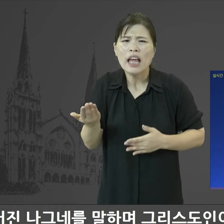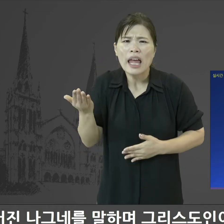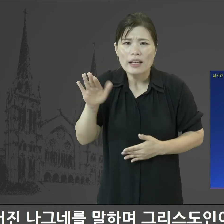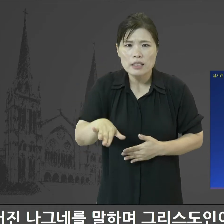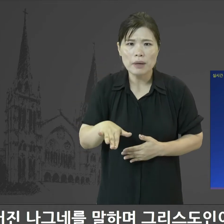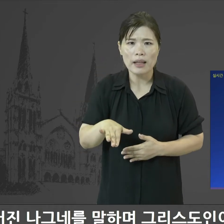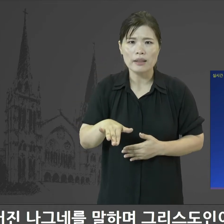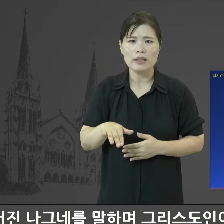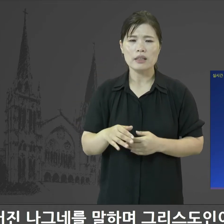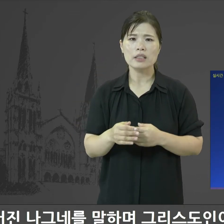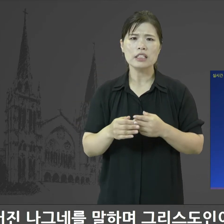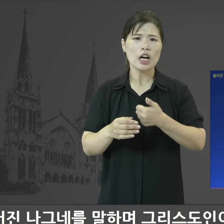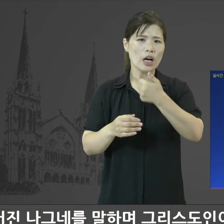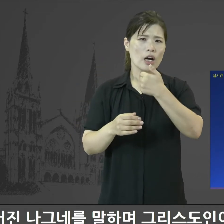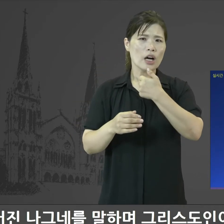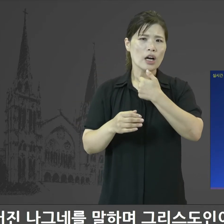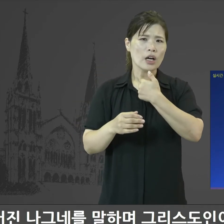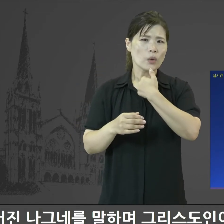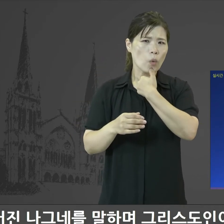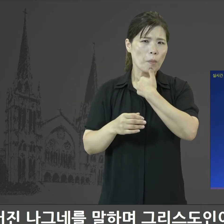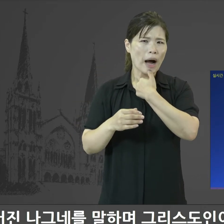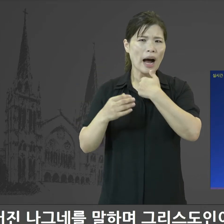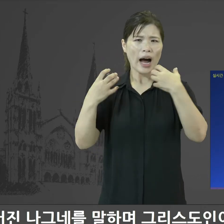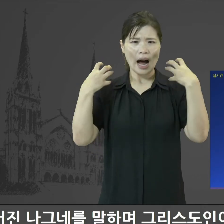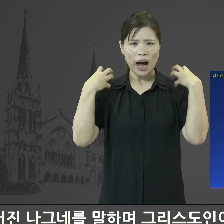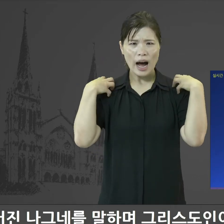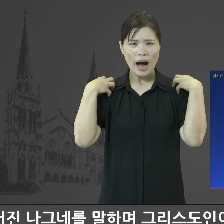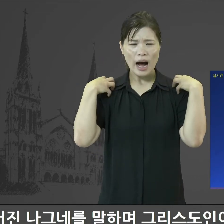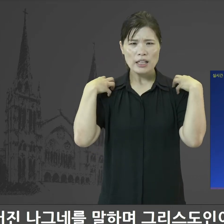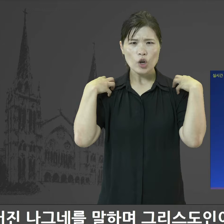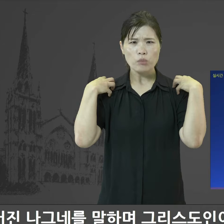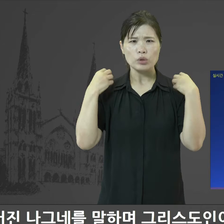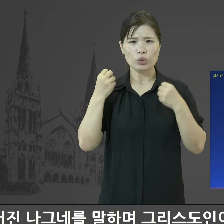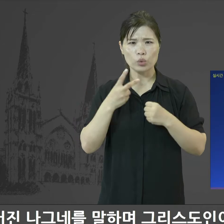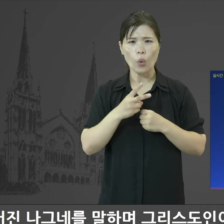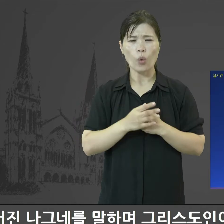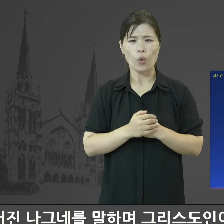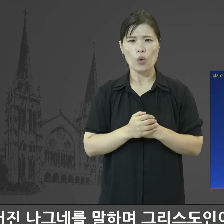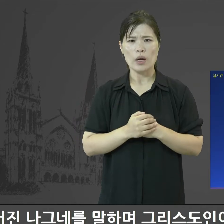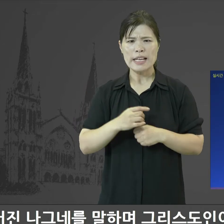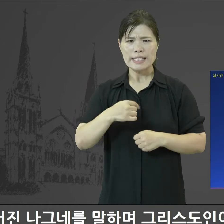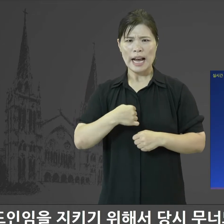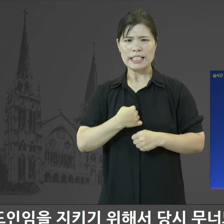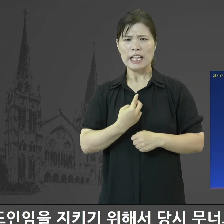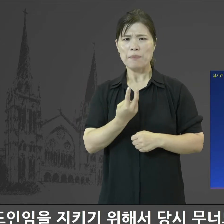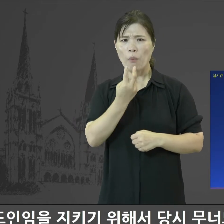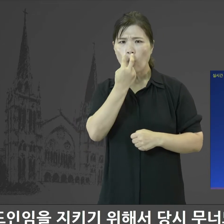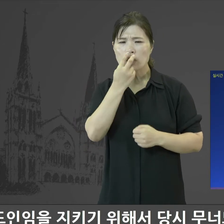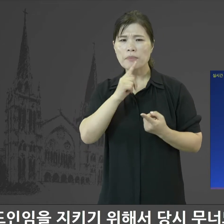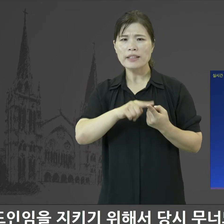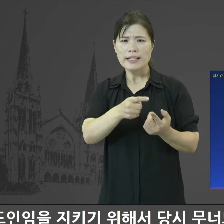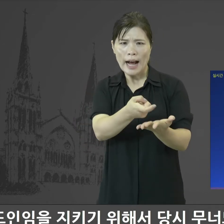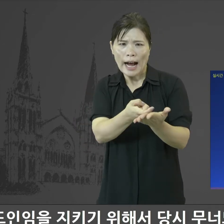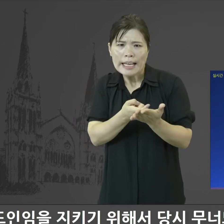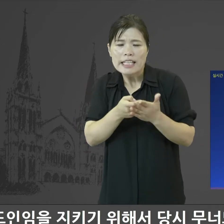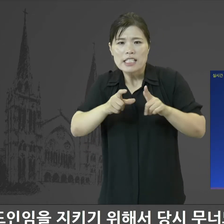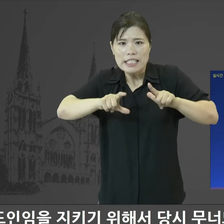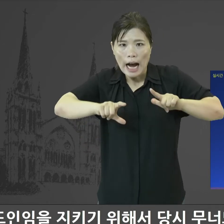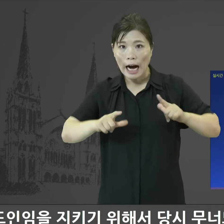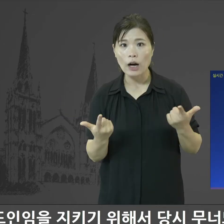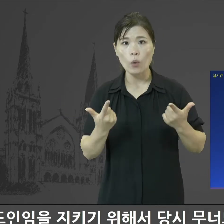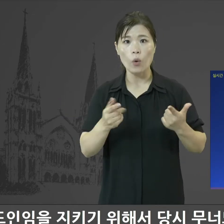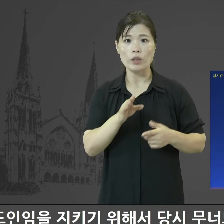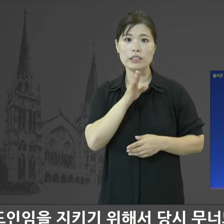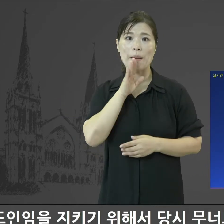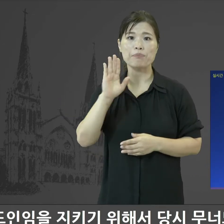정부와 그리고 주변의 조직적인 음해들에 자신들의 목숨을 아까워하지 아니하고 던져서